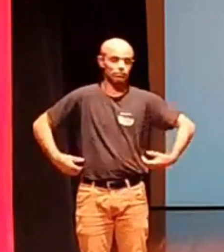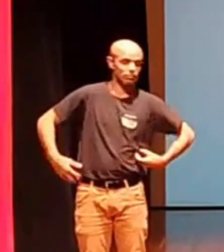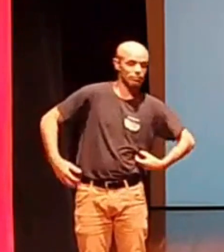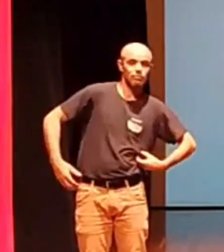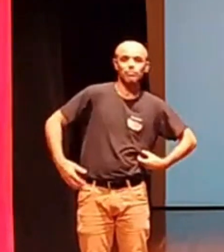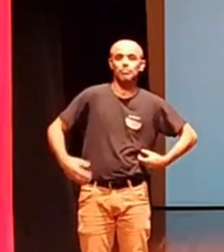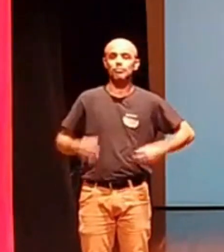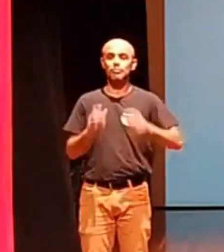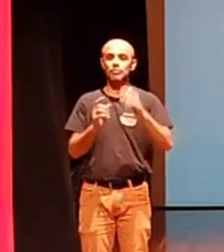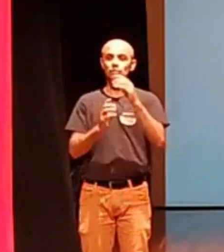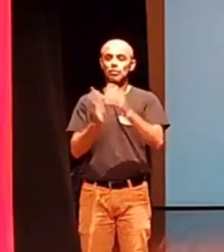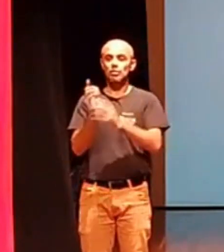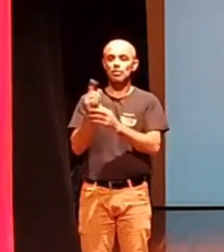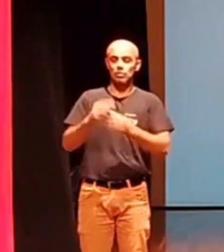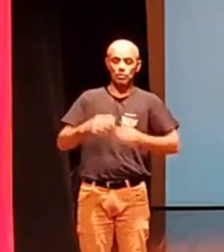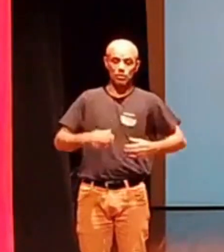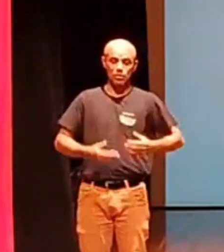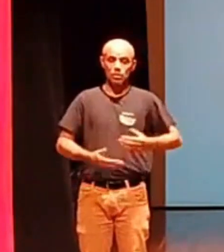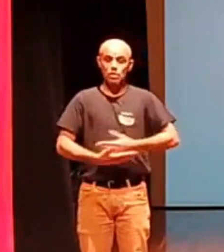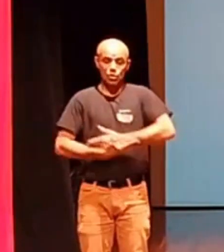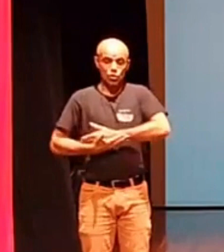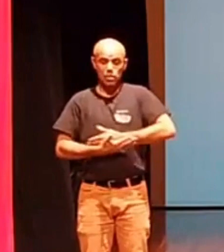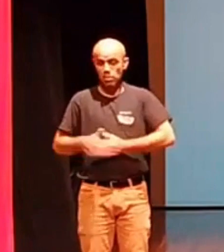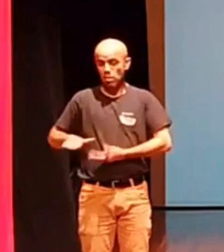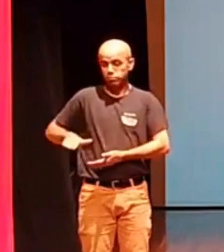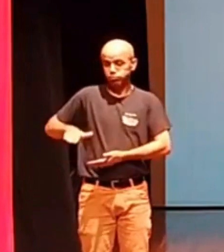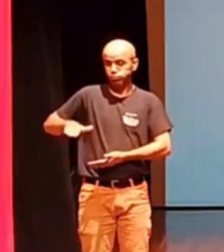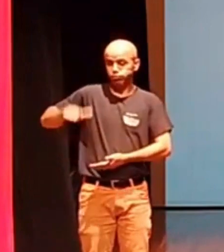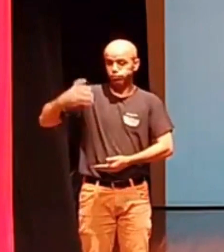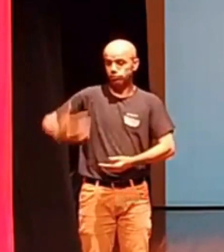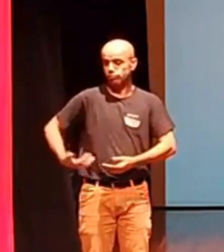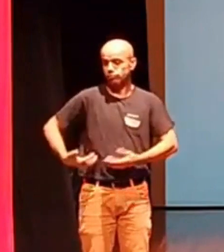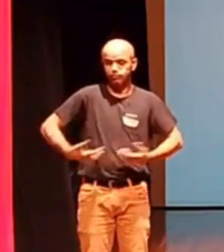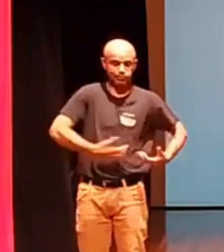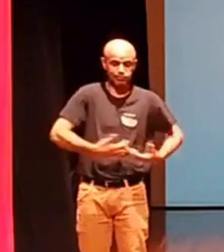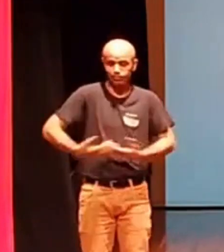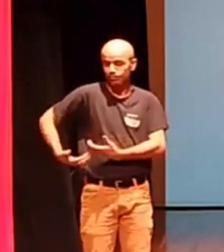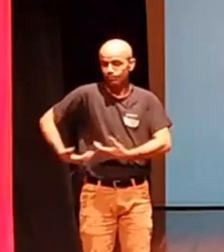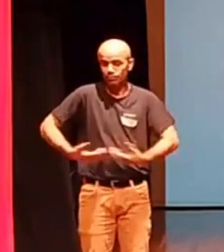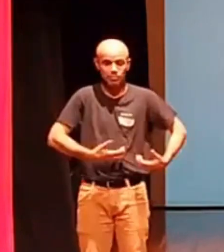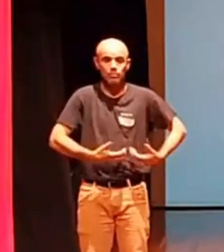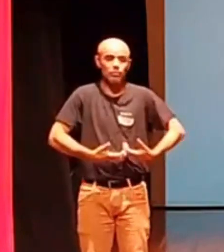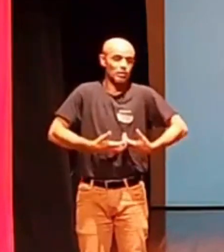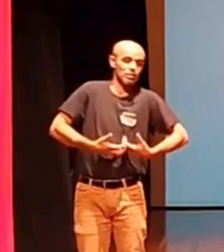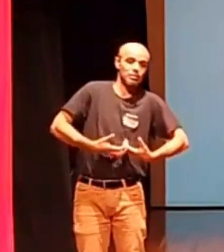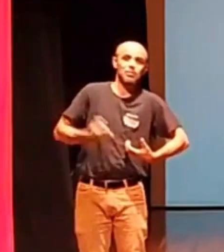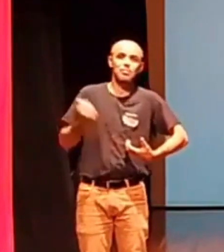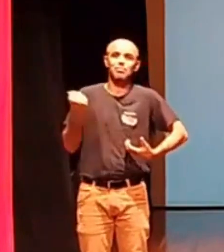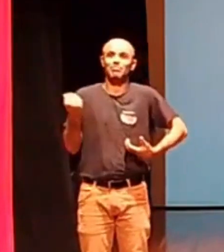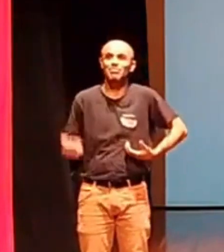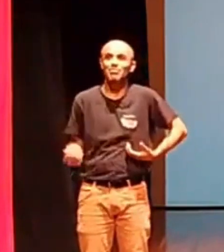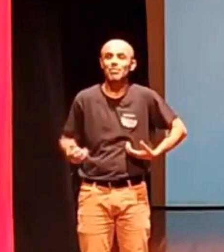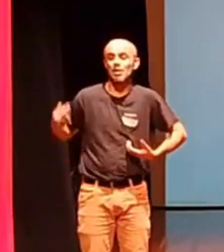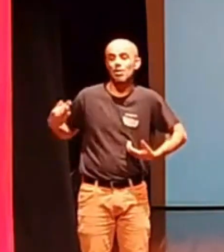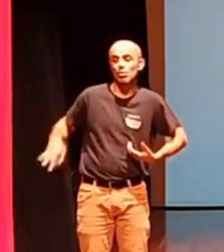segurando de outro, e o bebê vai crescendo, e elas vão rodando, elas vão ter, às vezes, muito mais